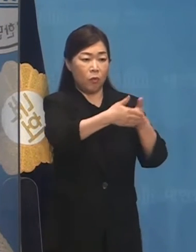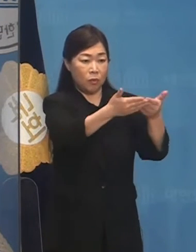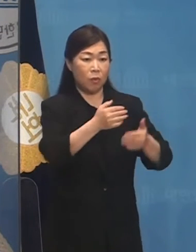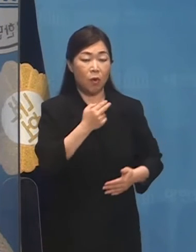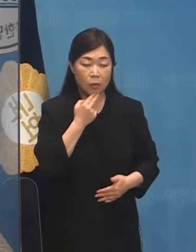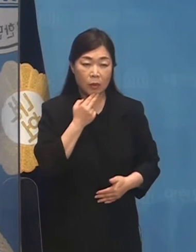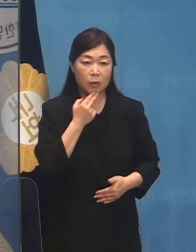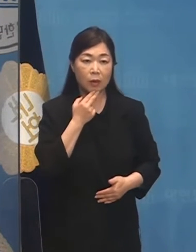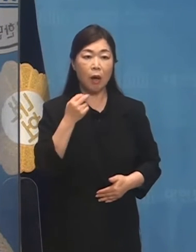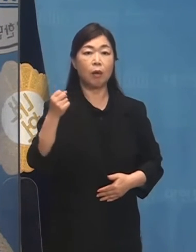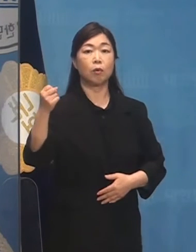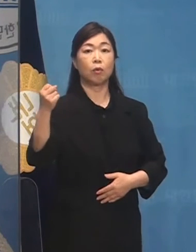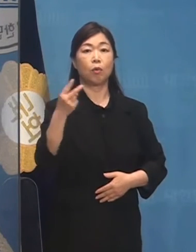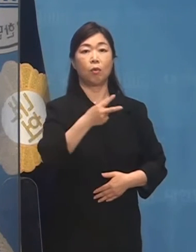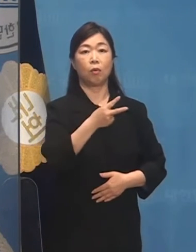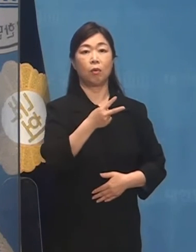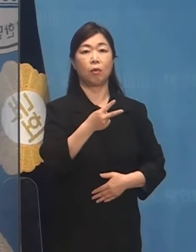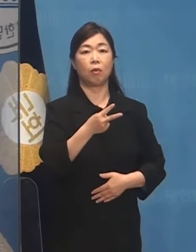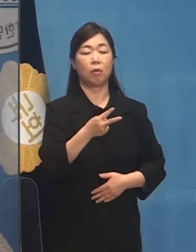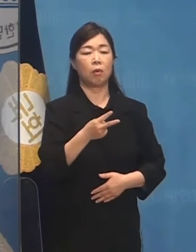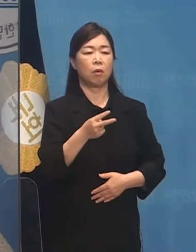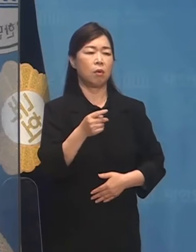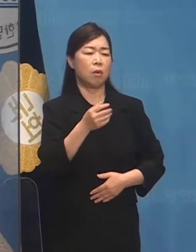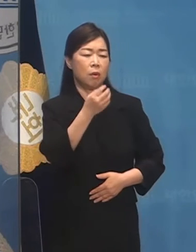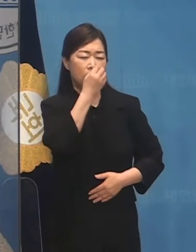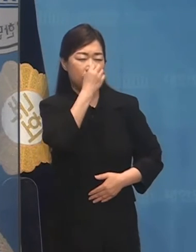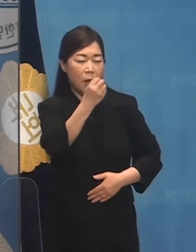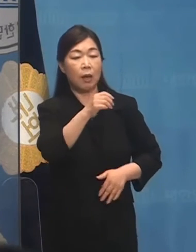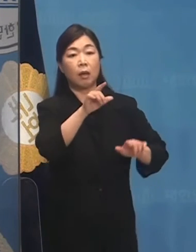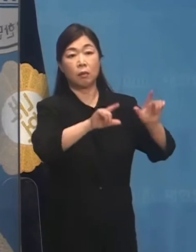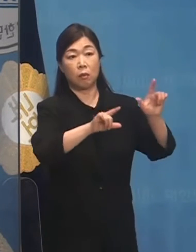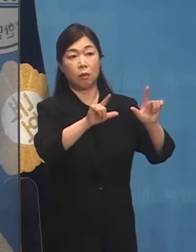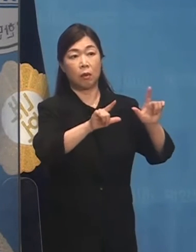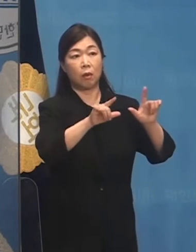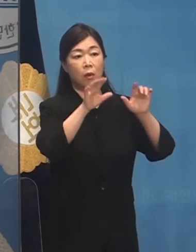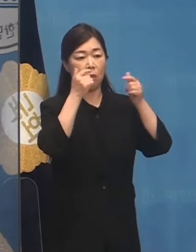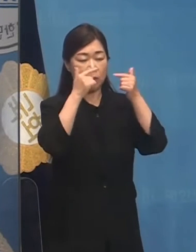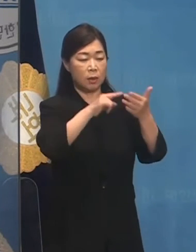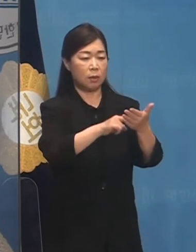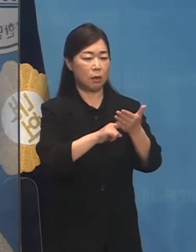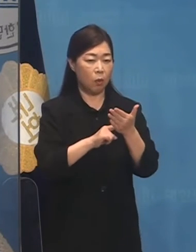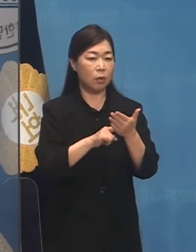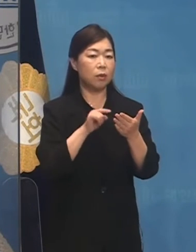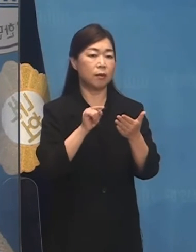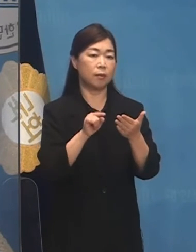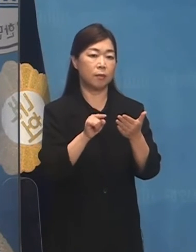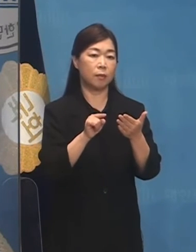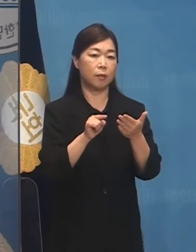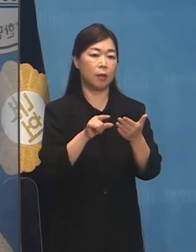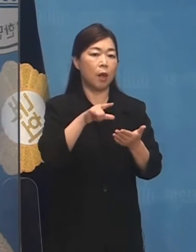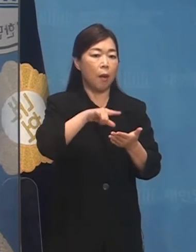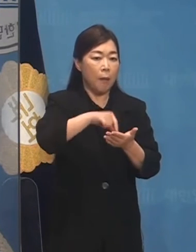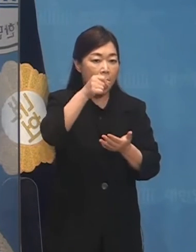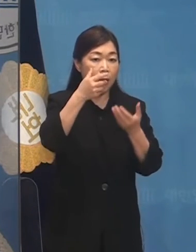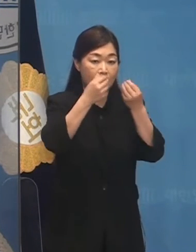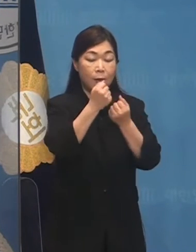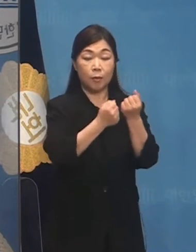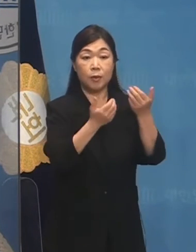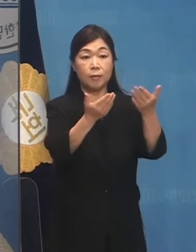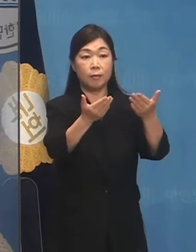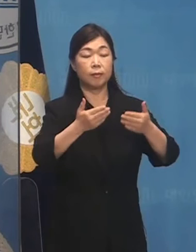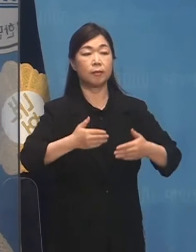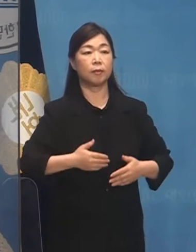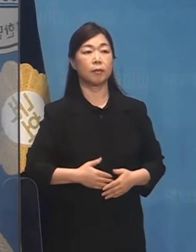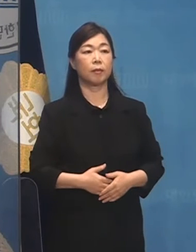않고 있는지, 그리고 또 얼마나 오만한지를 드러내는 한 가지 사례를